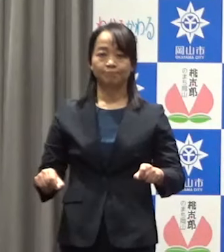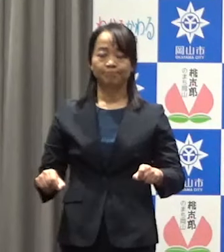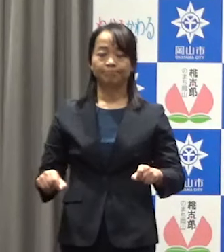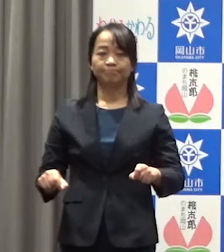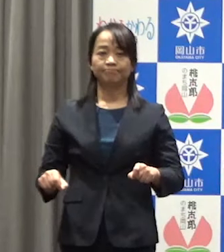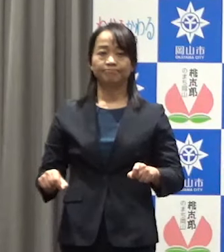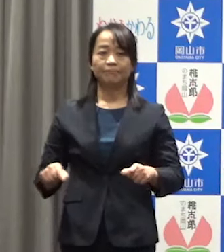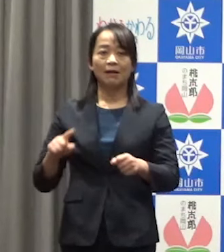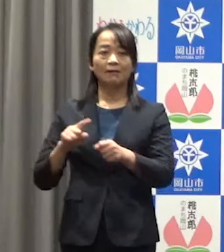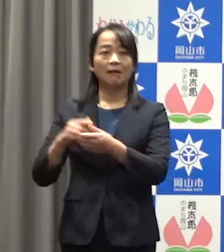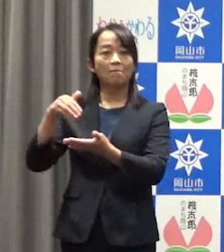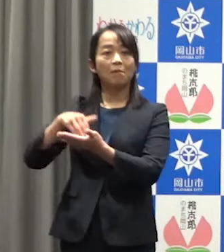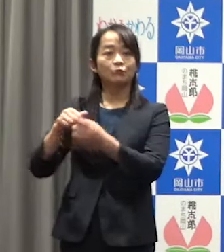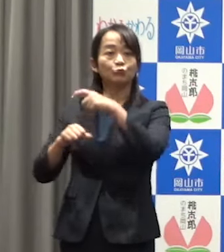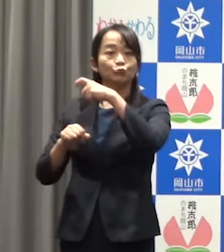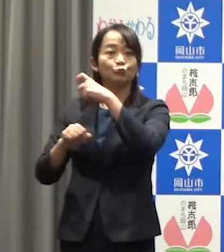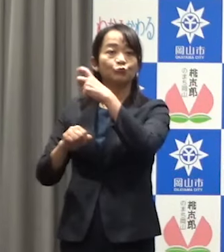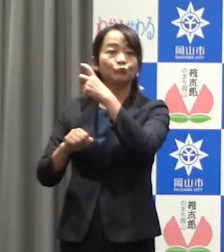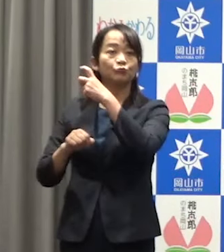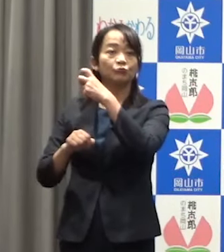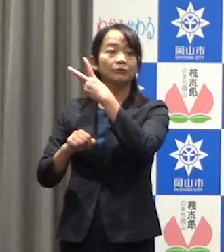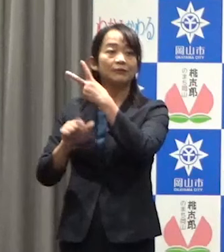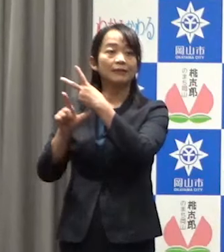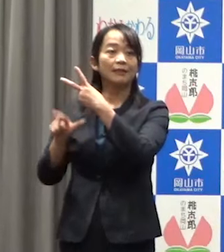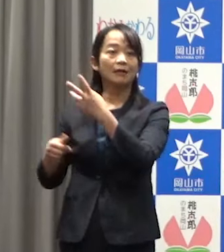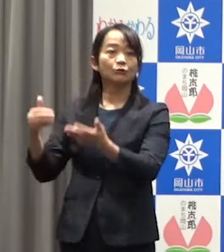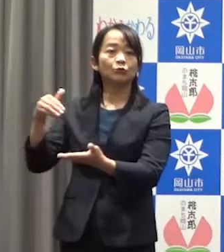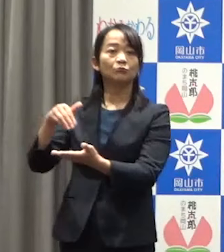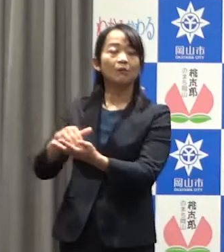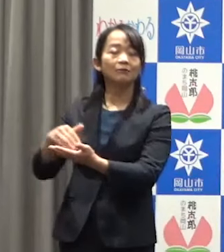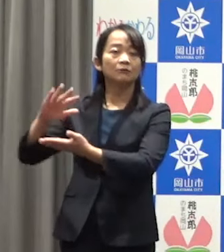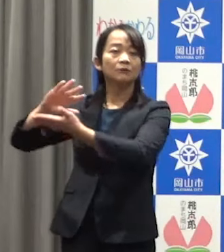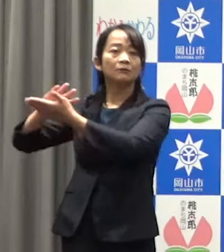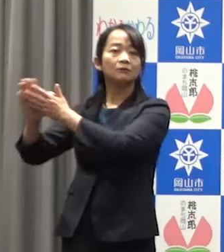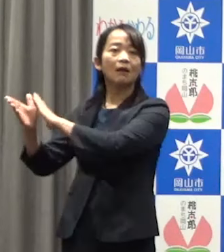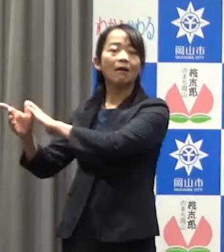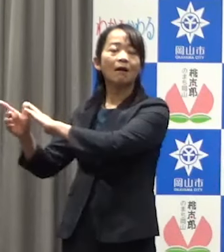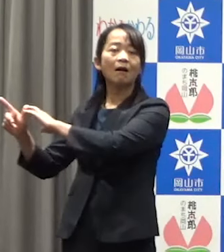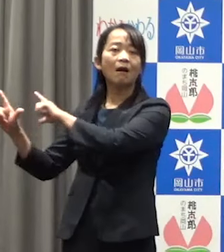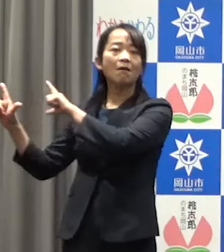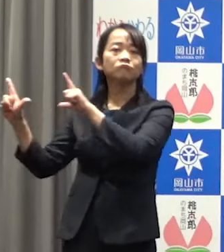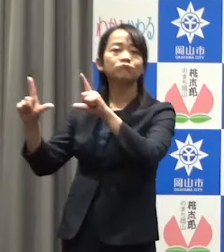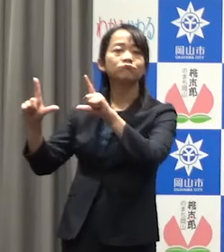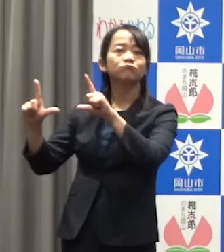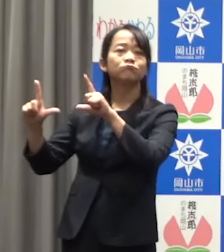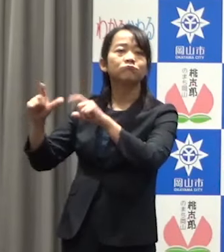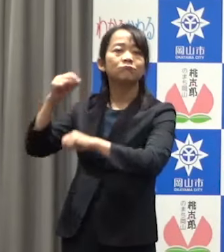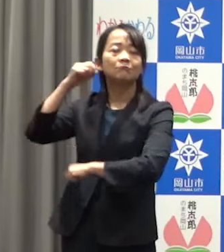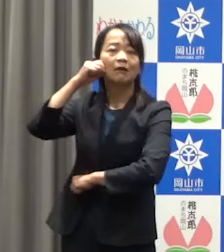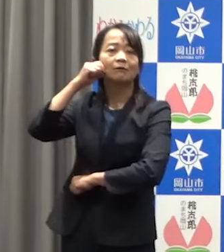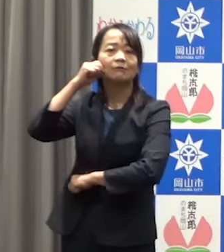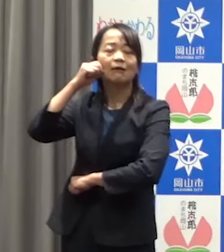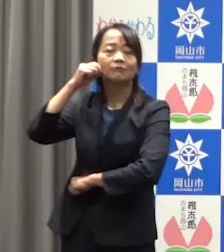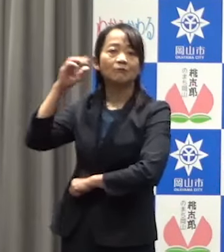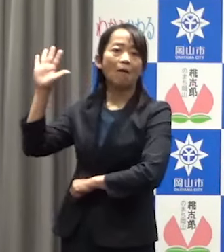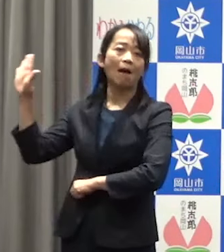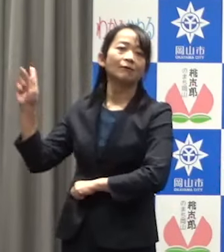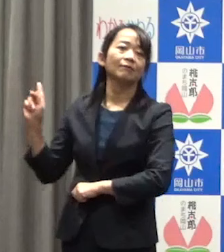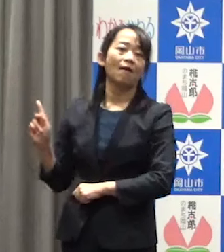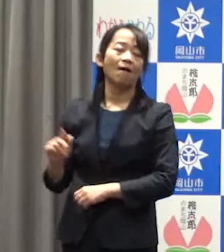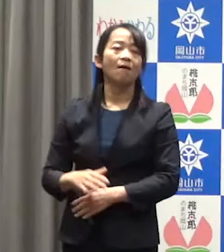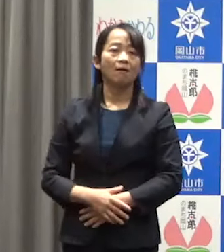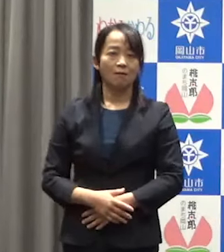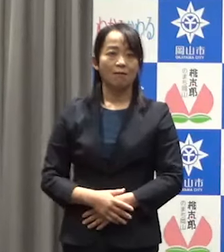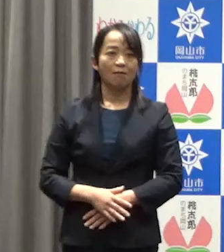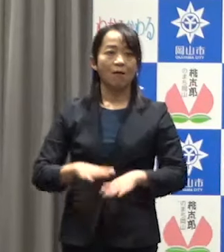に回答できないという県からの回答があって、今後協議する場は結局今月